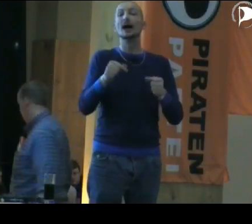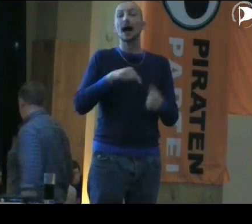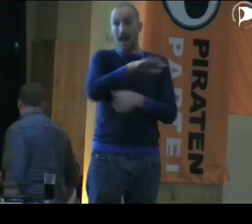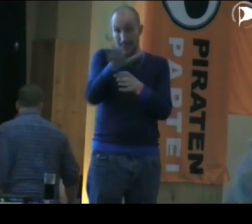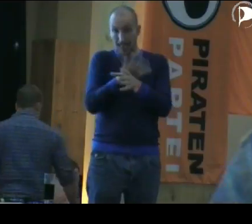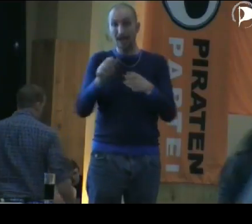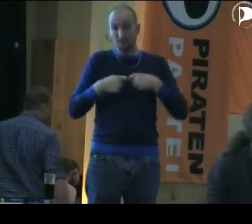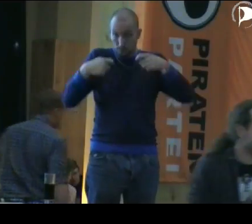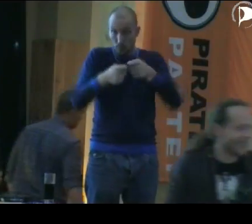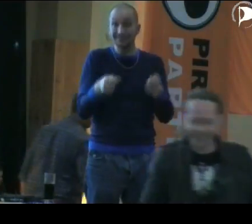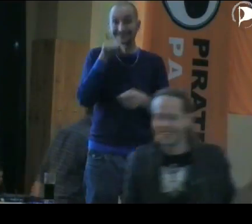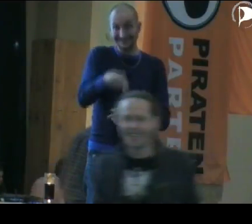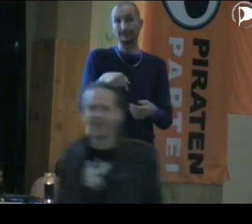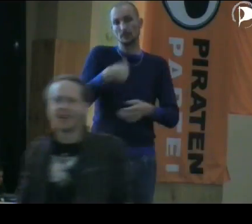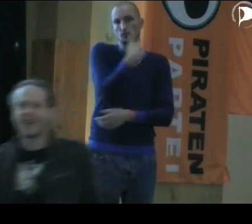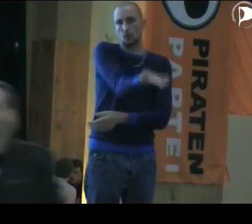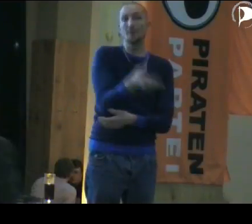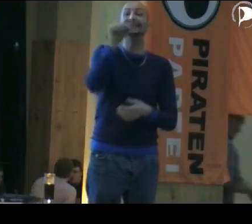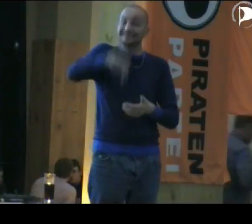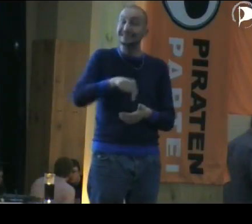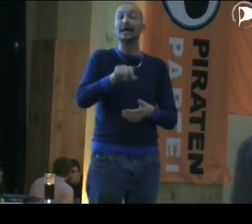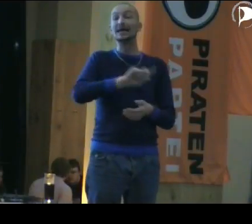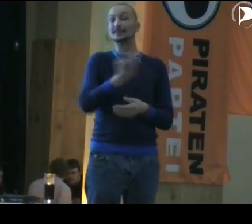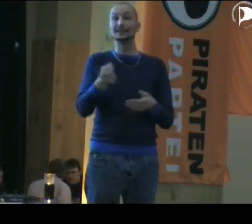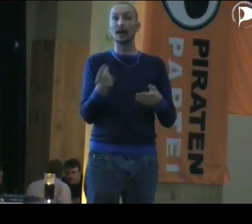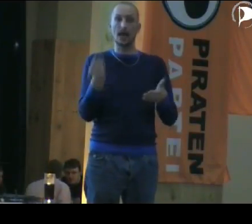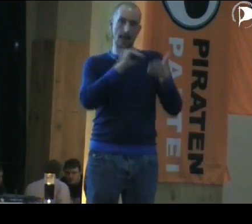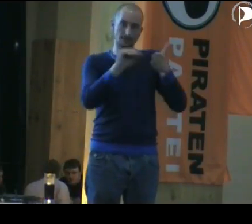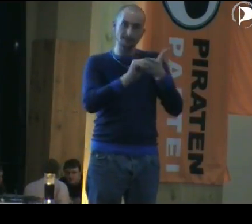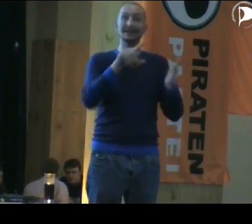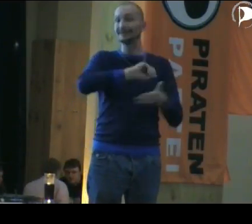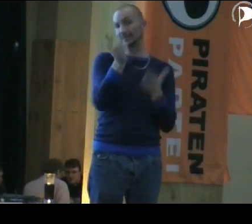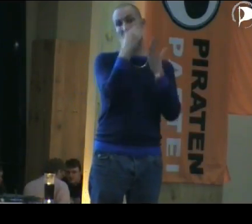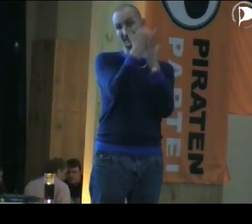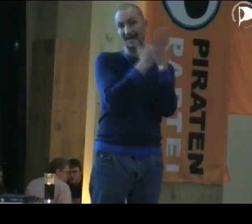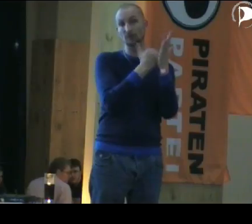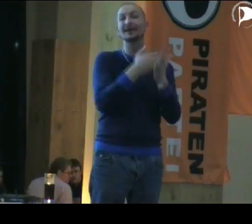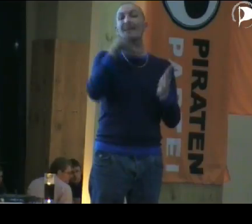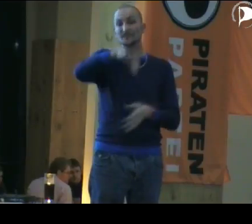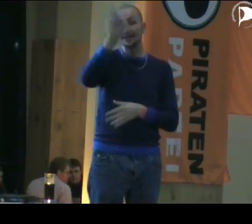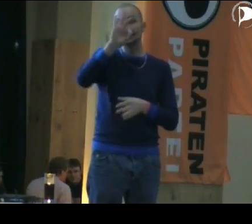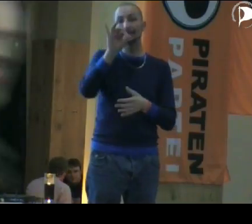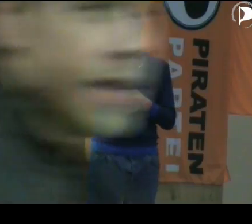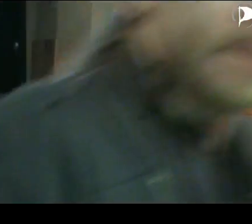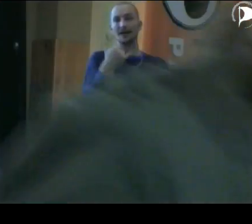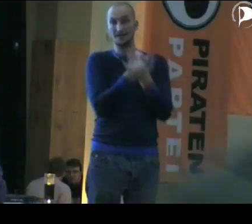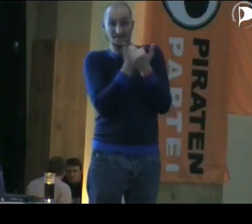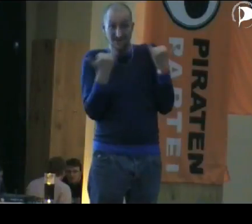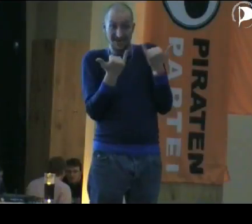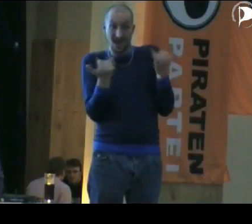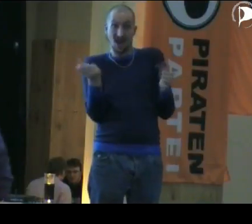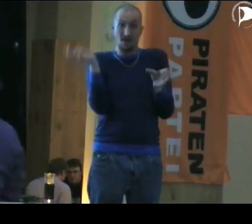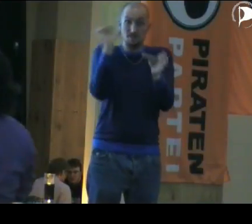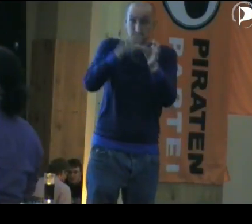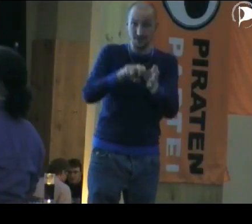auto dass das eher nicht eingetragen ist dirk ein einblick in die satzung haben keine chance irgendwie wieder reinkommen können und da gehe ich